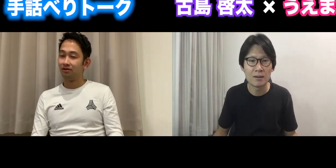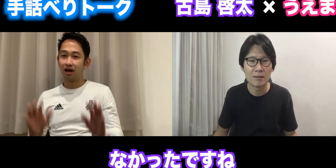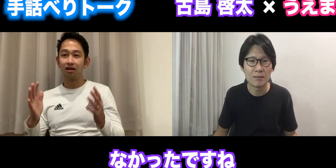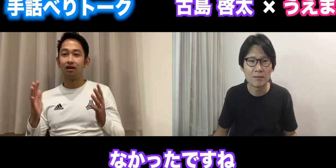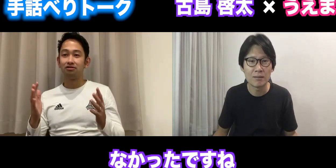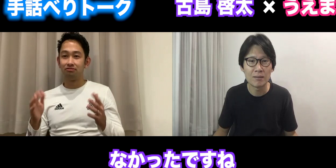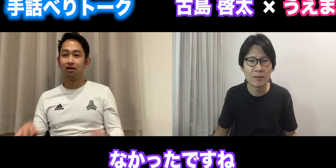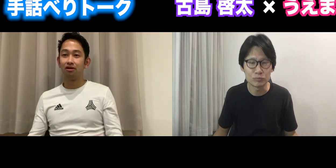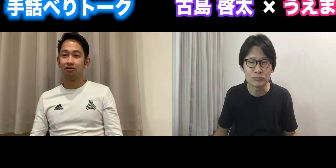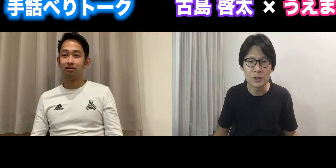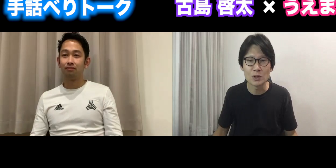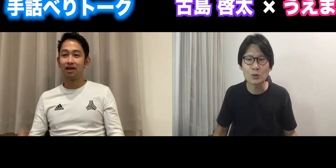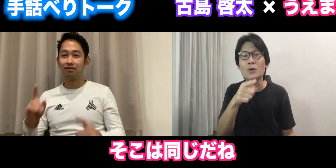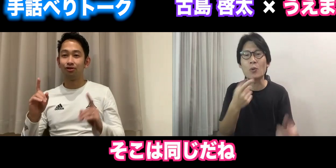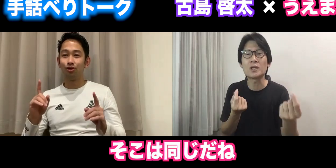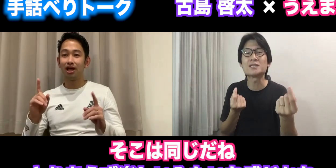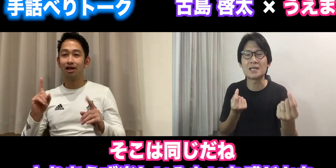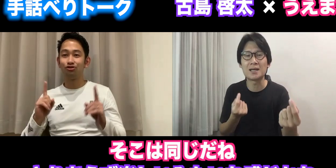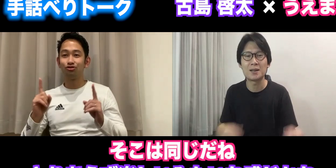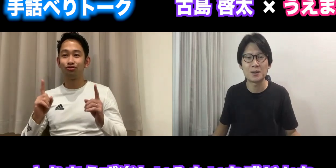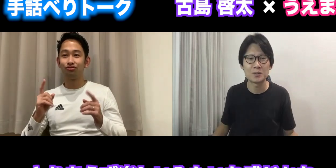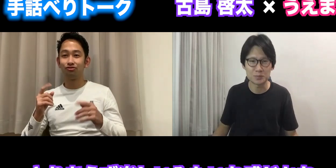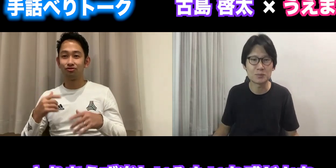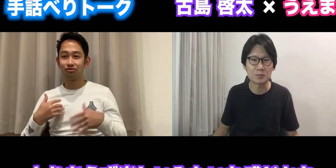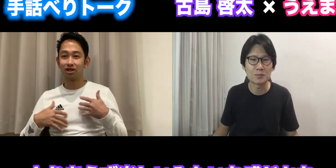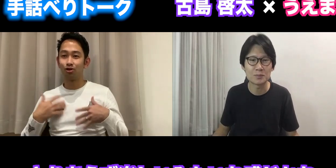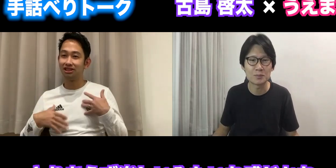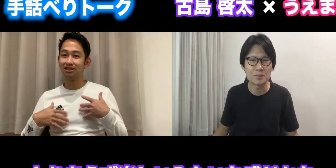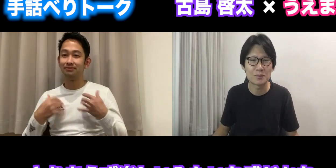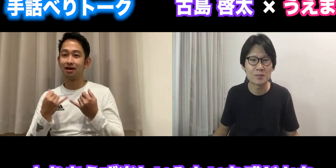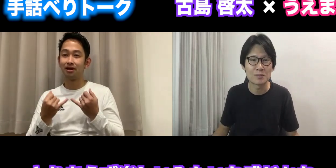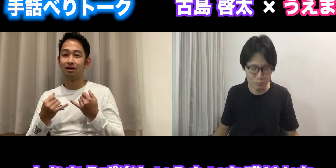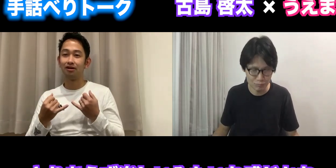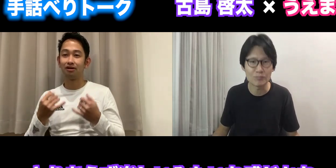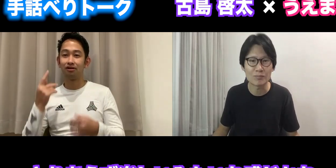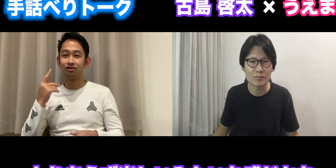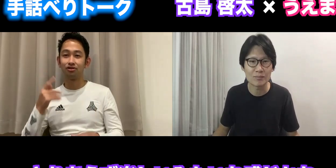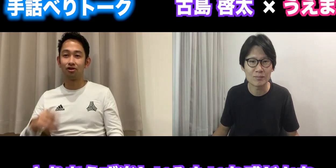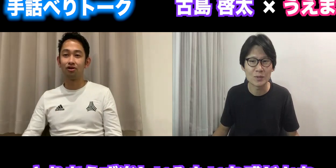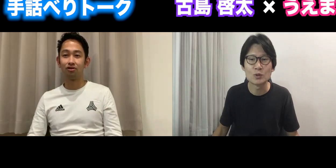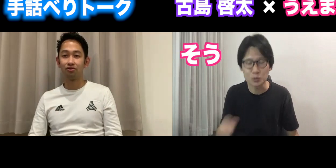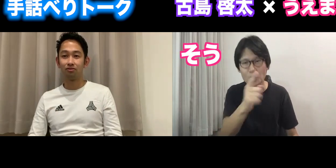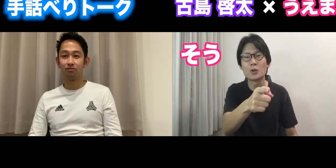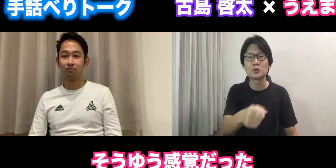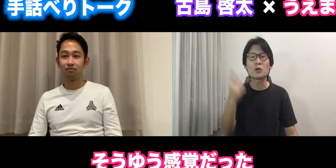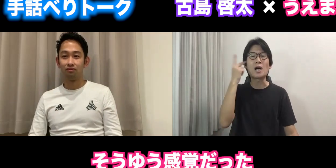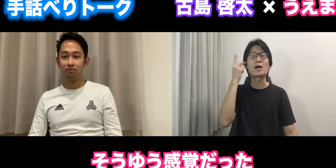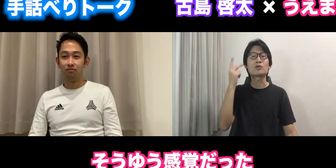なかったりまあグレア医院楽しいんだろうな杏かなをその韓国行っ